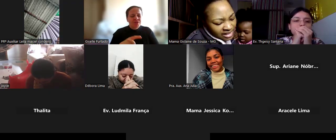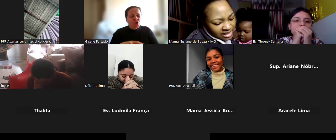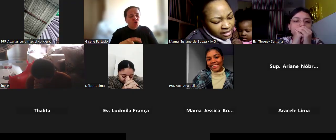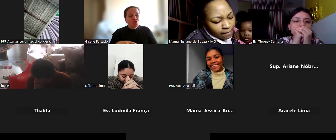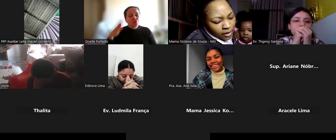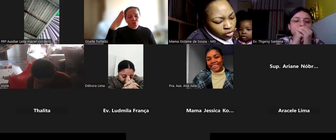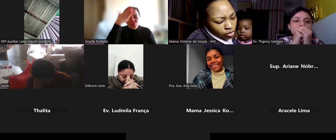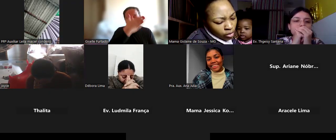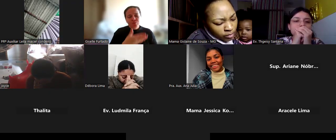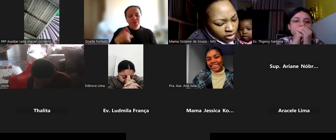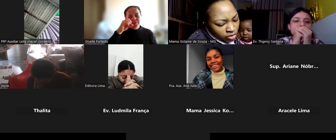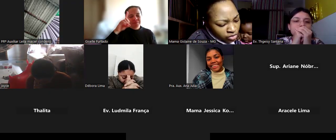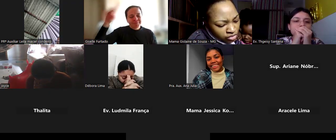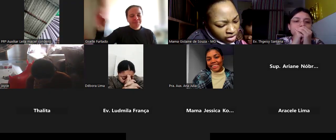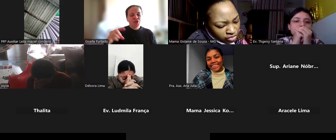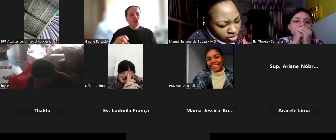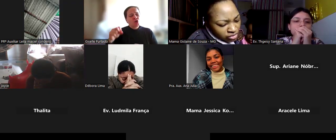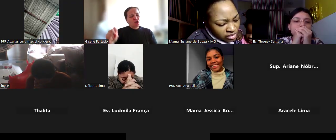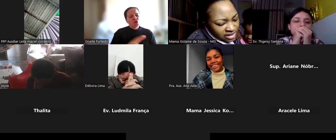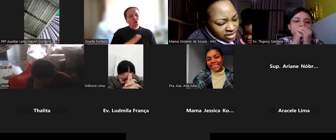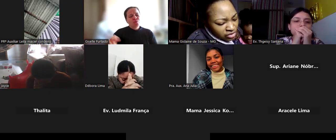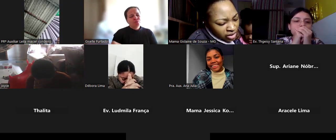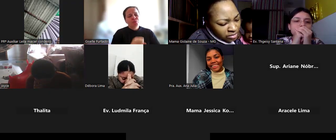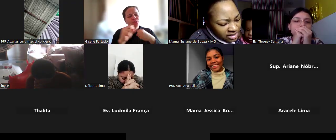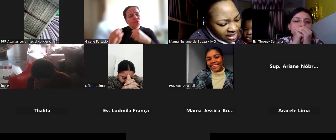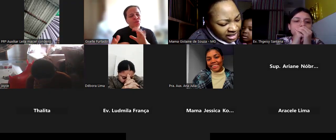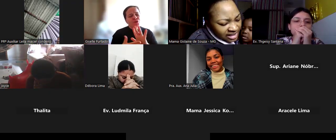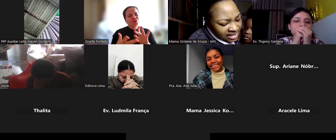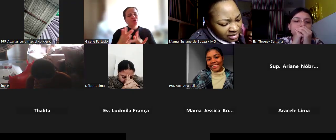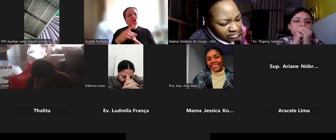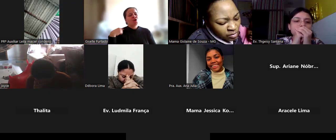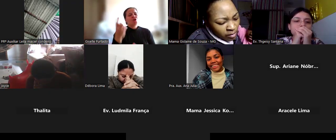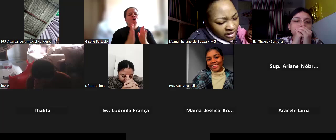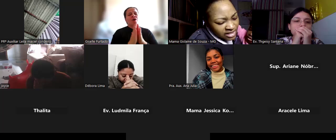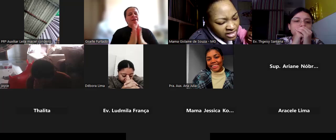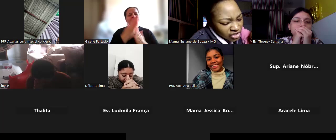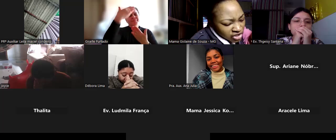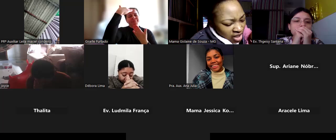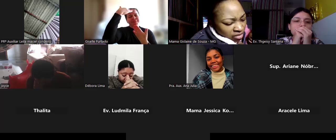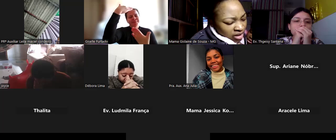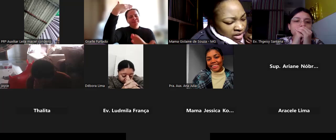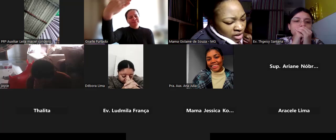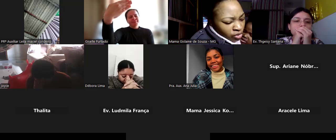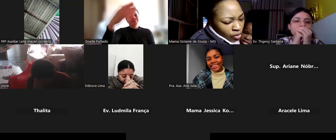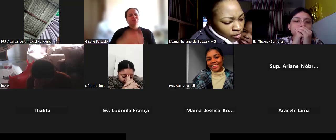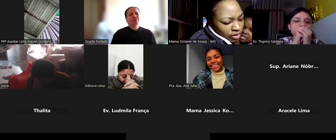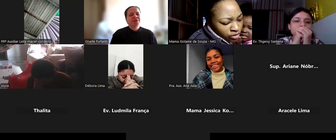presença. No nome poderoso do Senhor Jesus, assim nós oramos e agradecemos por mais esse dia de aula. No nome poderoso